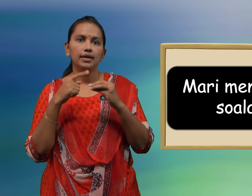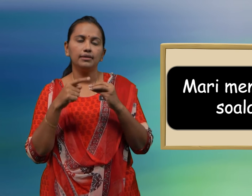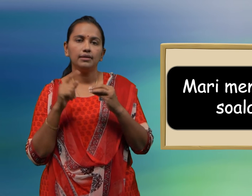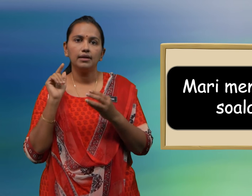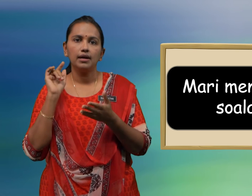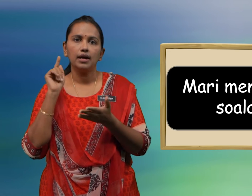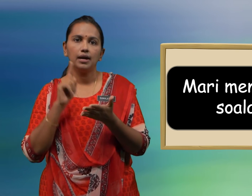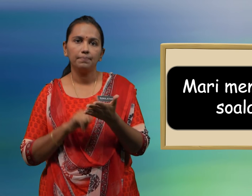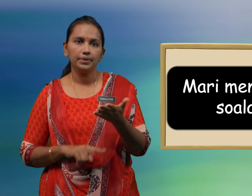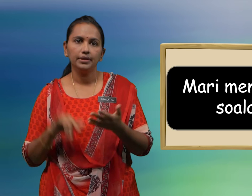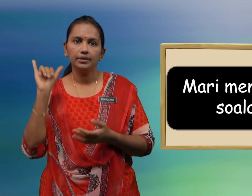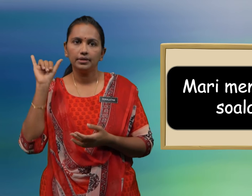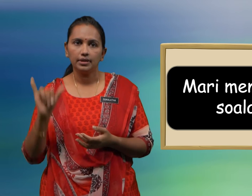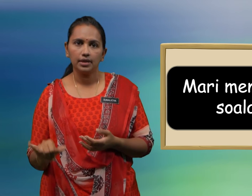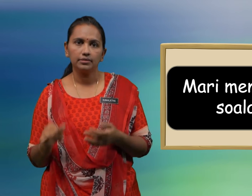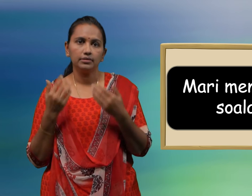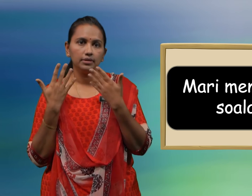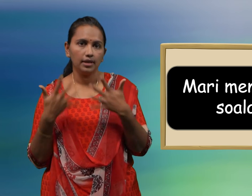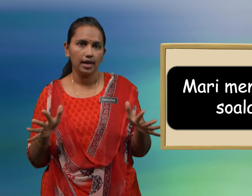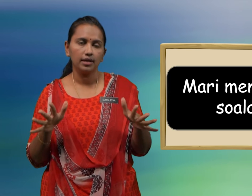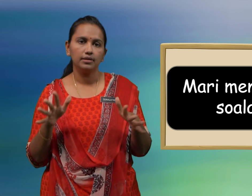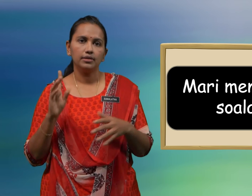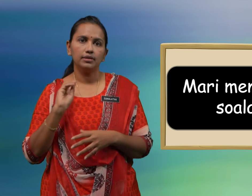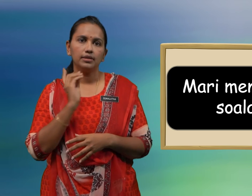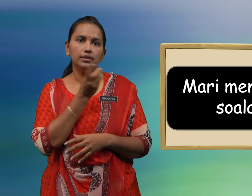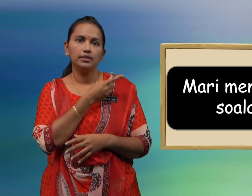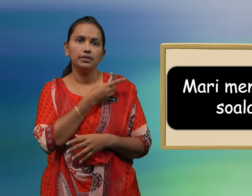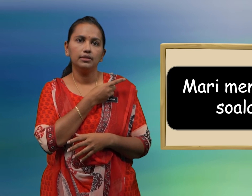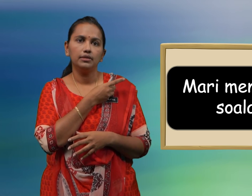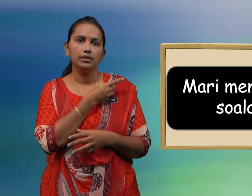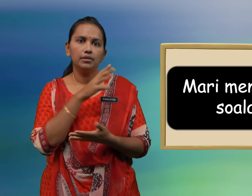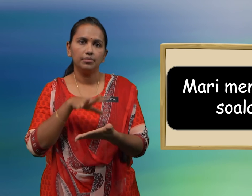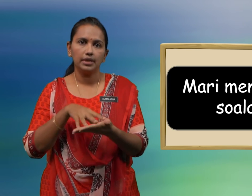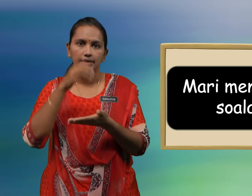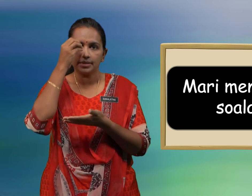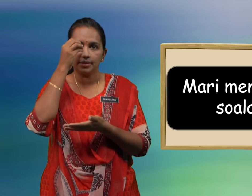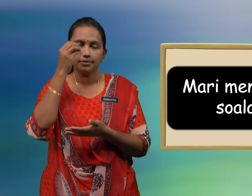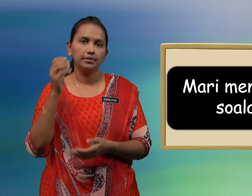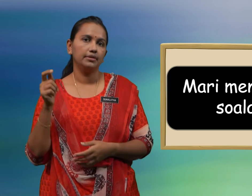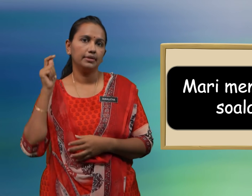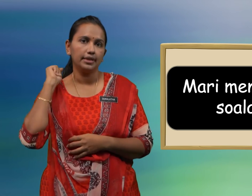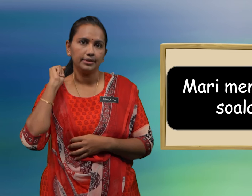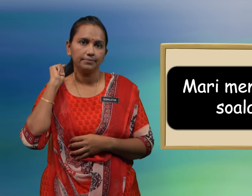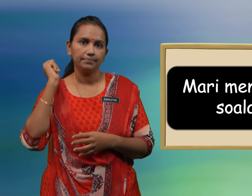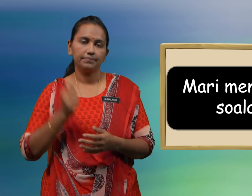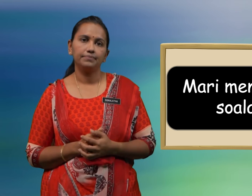tentang apa yang telah kita belajar tadi.